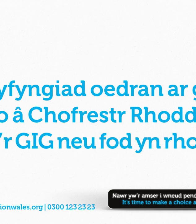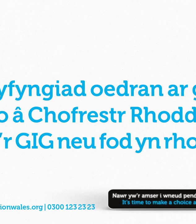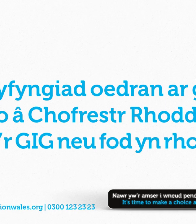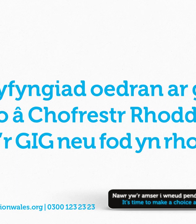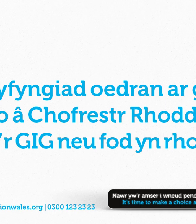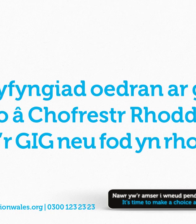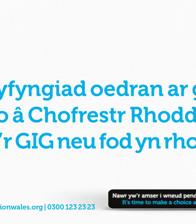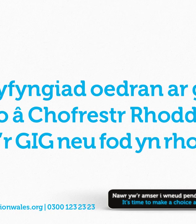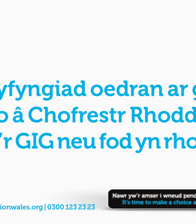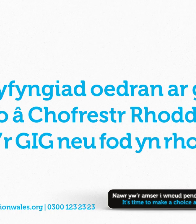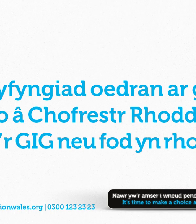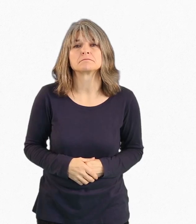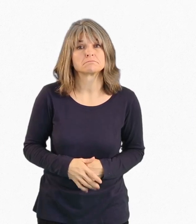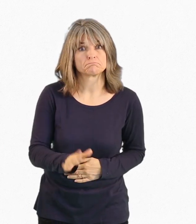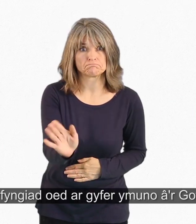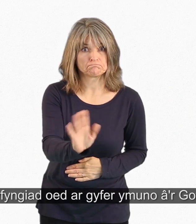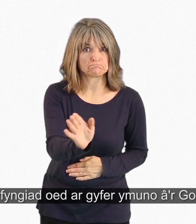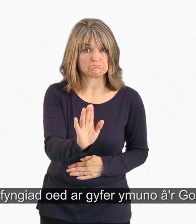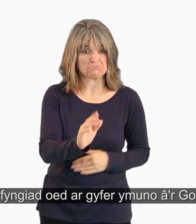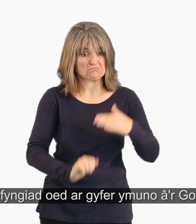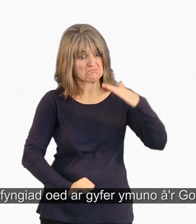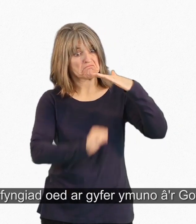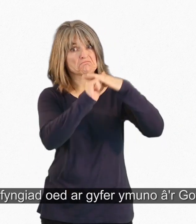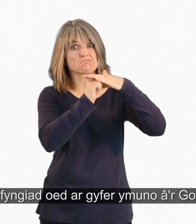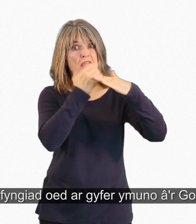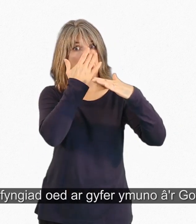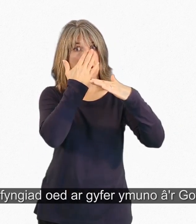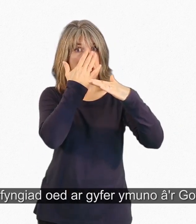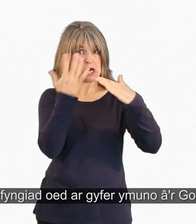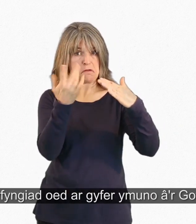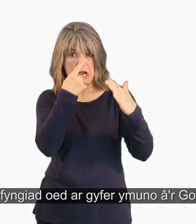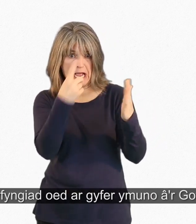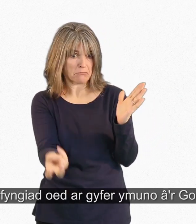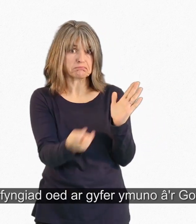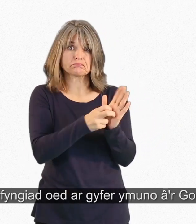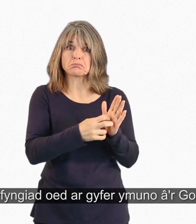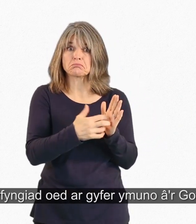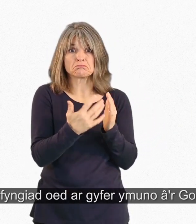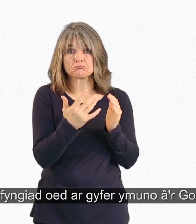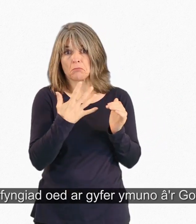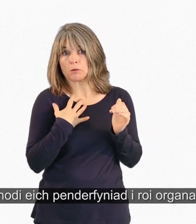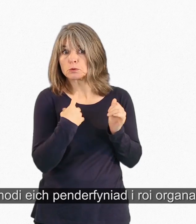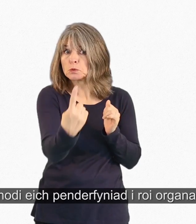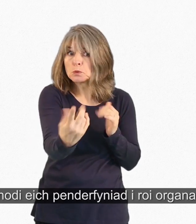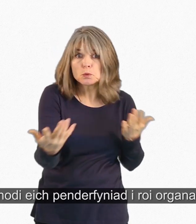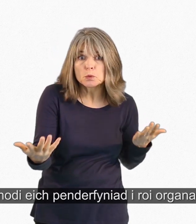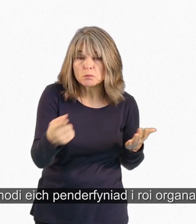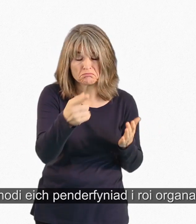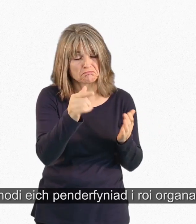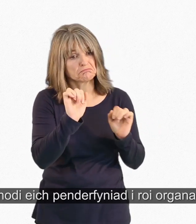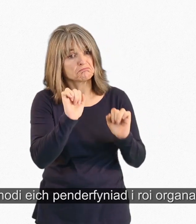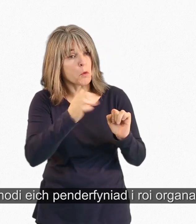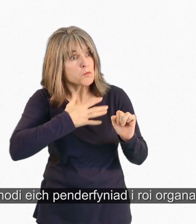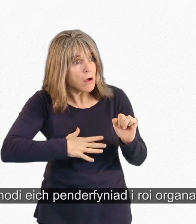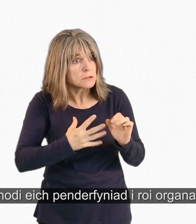yn rhoddwr. Nid oes cyfyngiad oed ar gyfer ymuno ar gofrestr, a chofnodi eich penderfyniad i roi